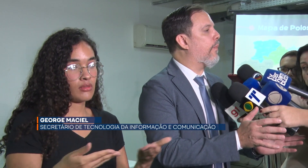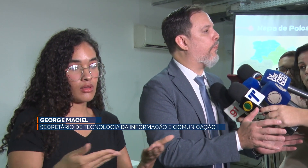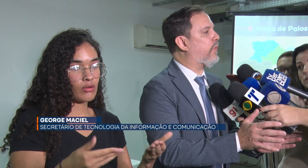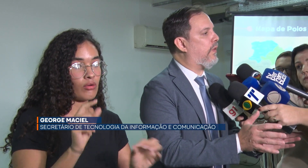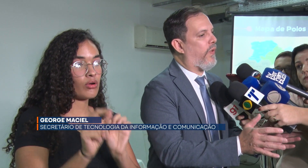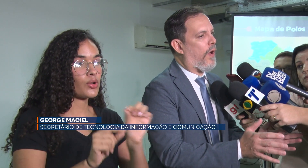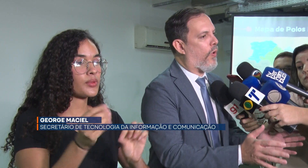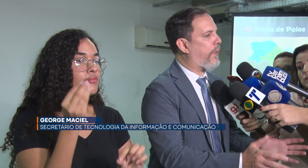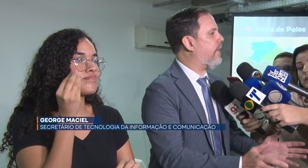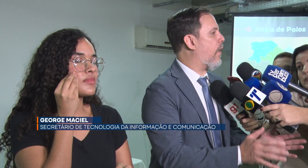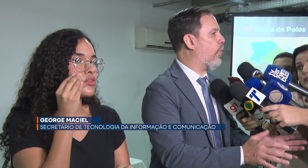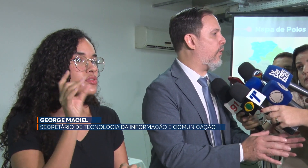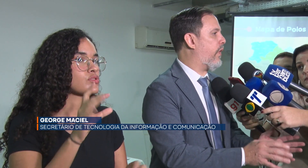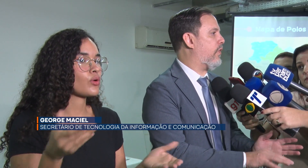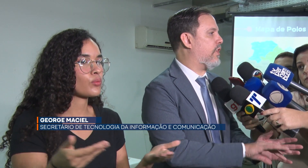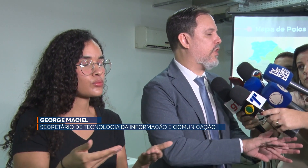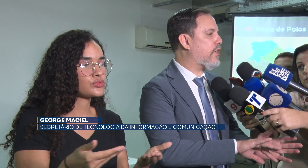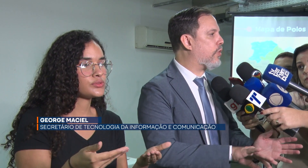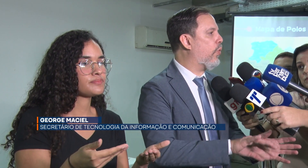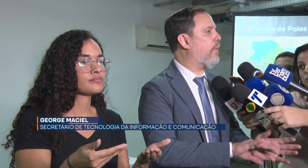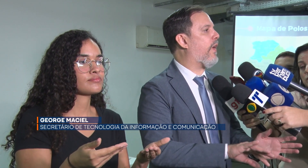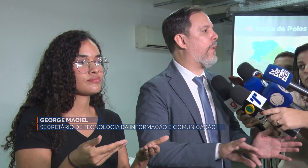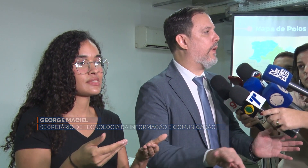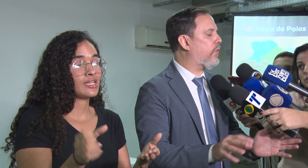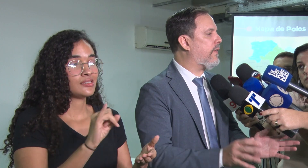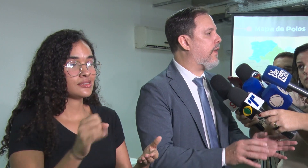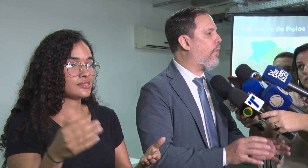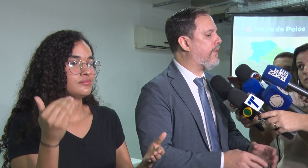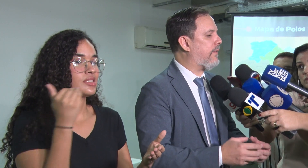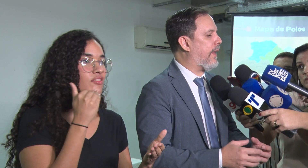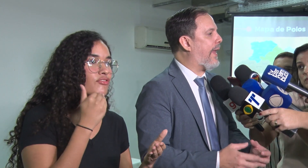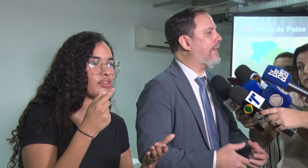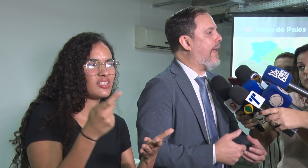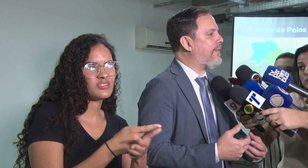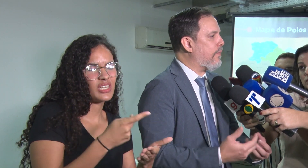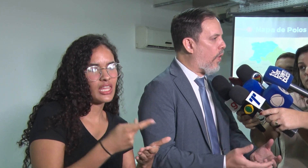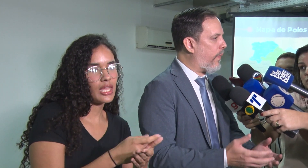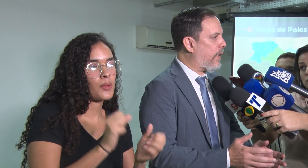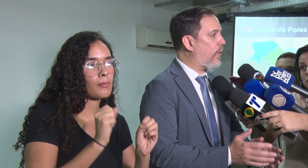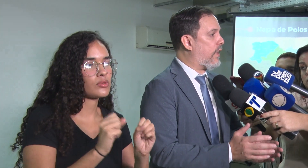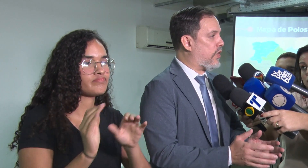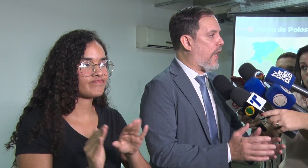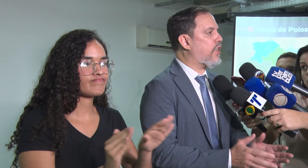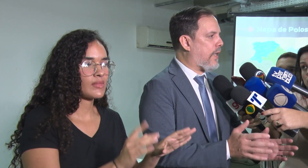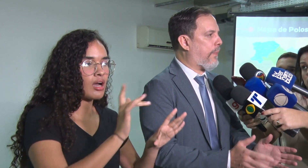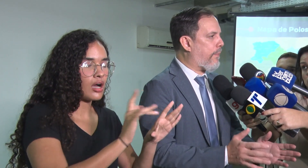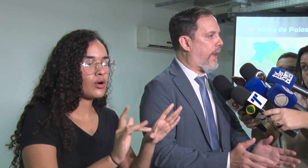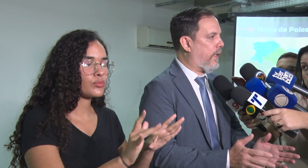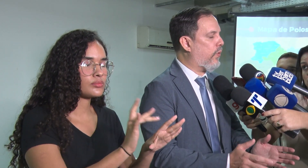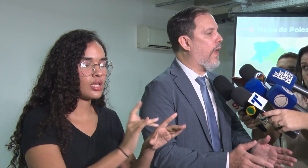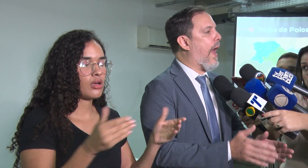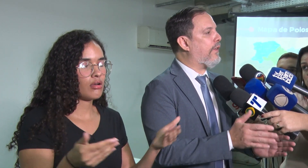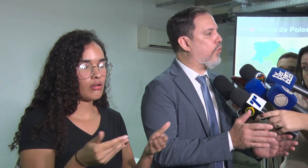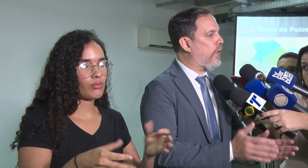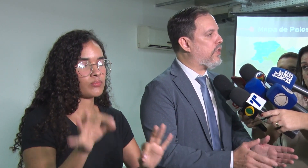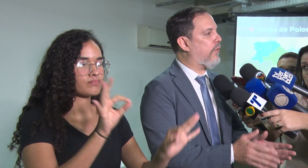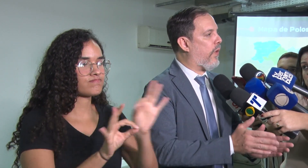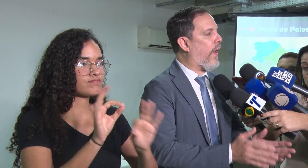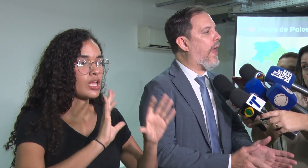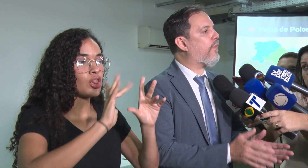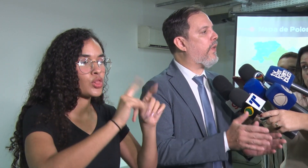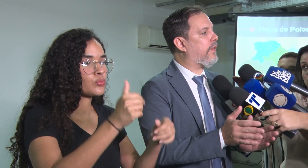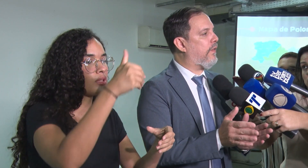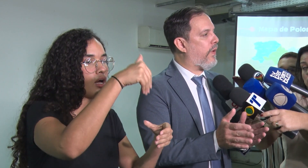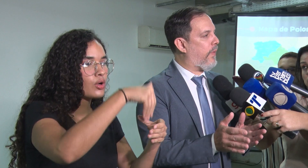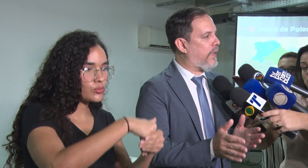urna apresentar algum defeito, a gente já exclui, vai para manutenção, mas assim, é nesse momento em que a gente já está preparando as urnas que